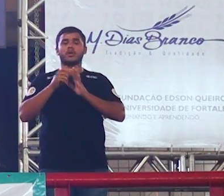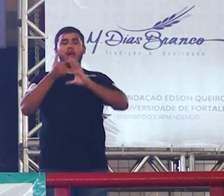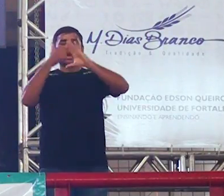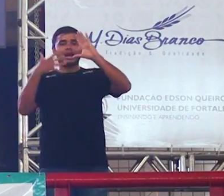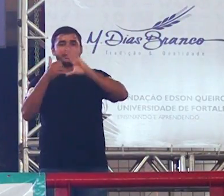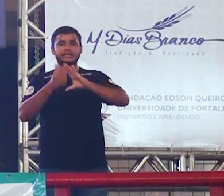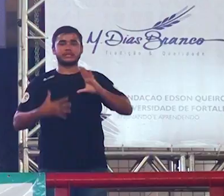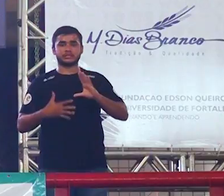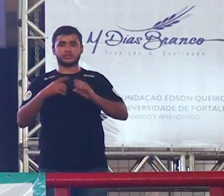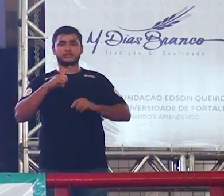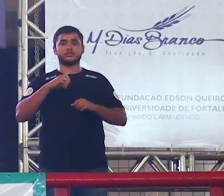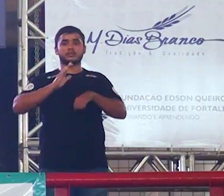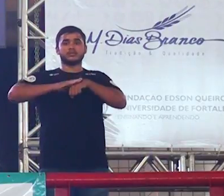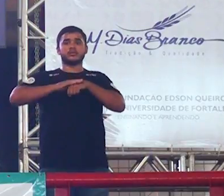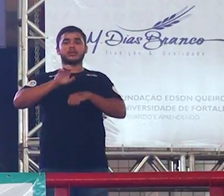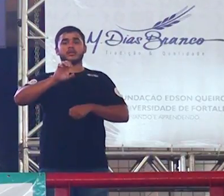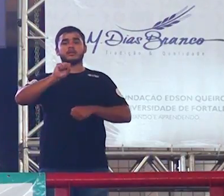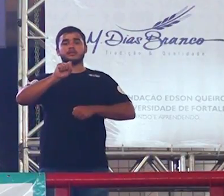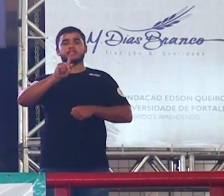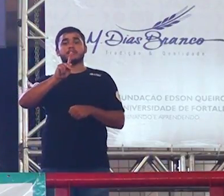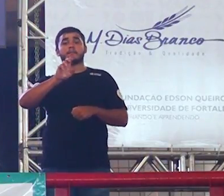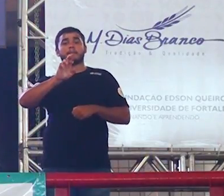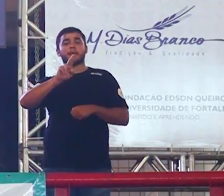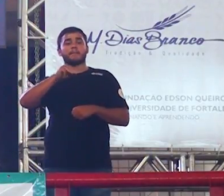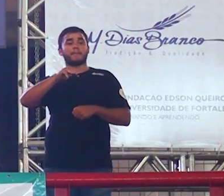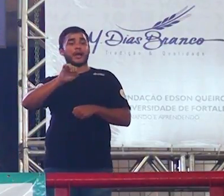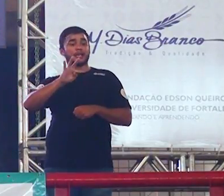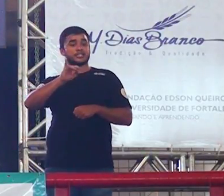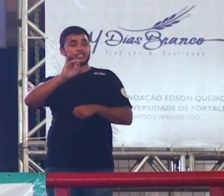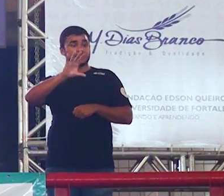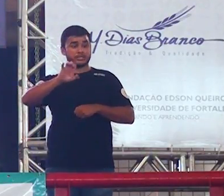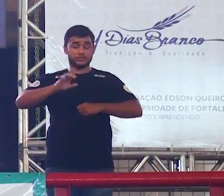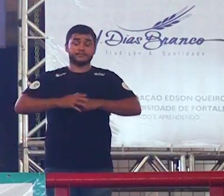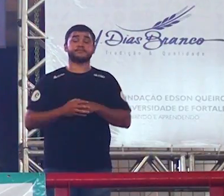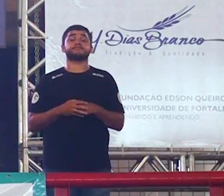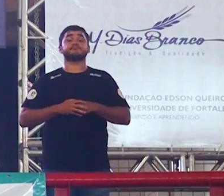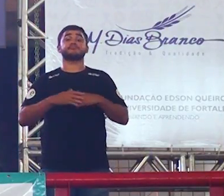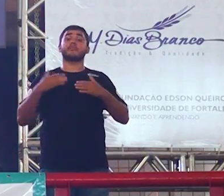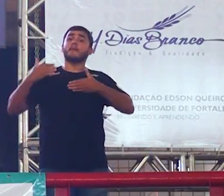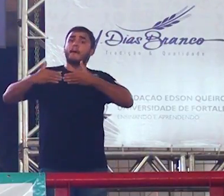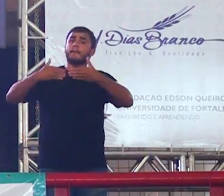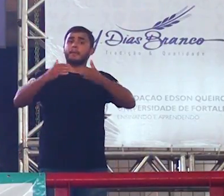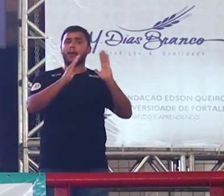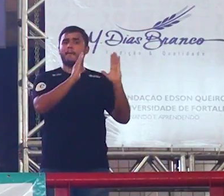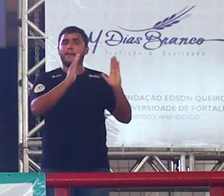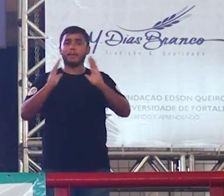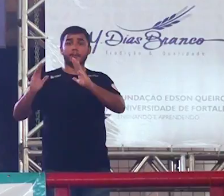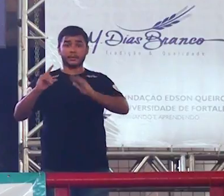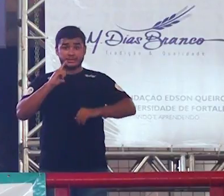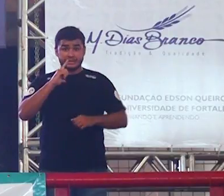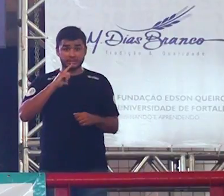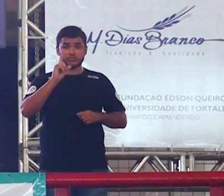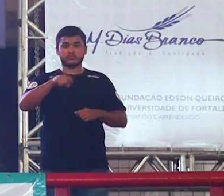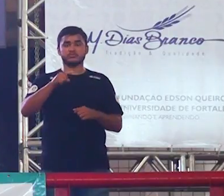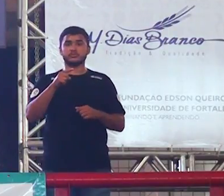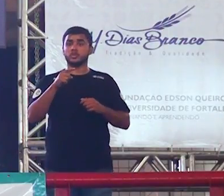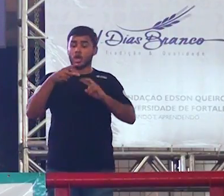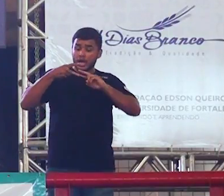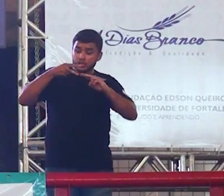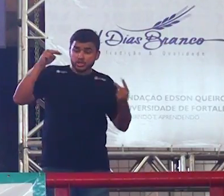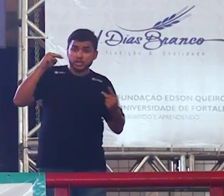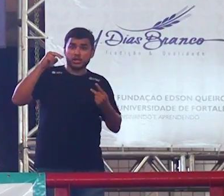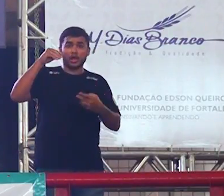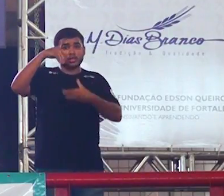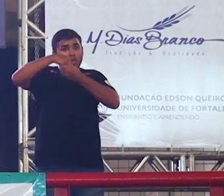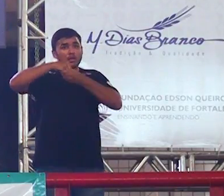chamada espermátide. Quando esse período termina, essa espermátide,